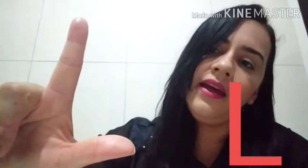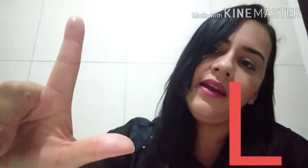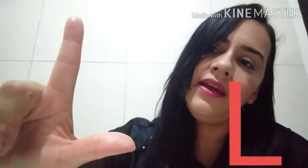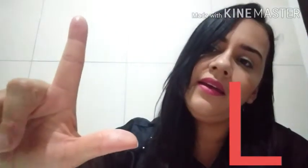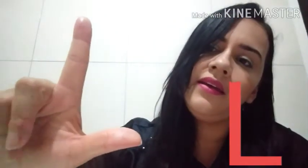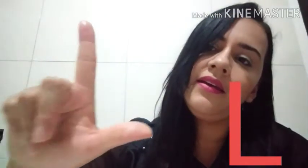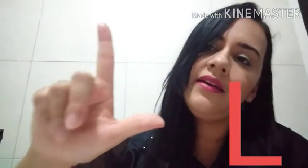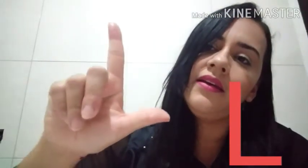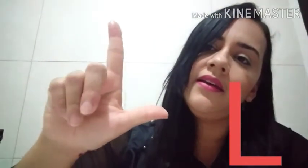L,